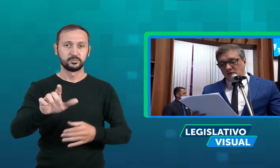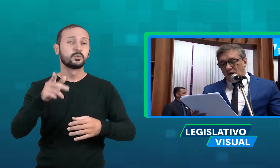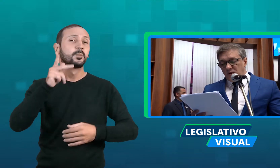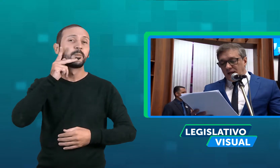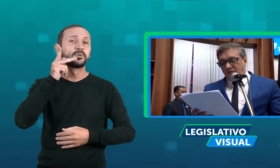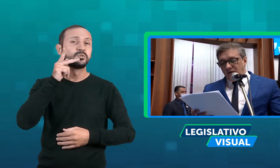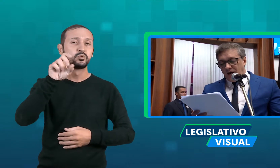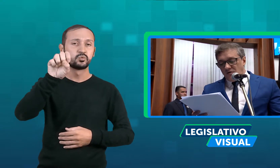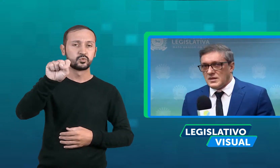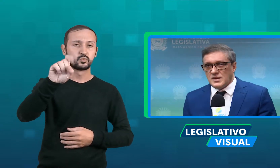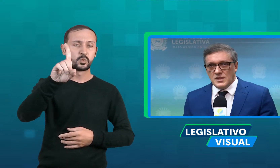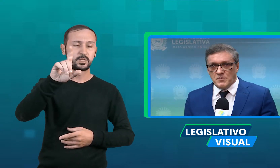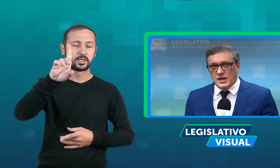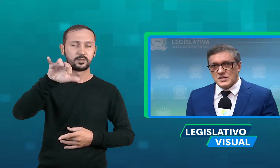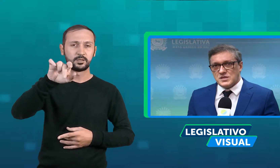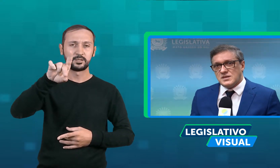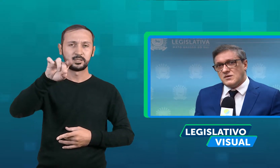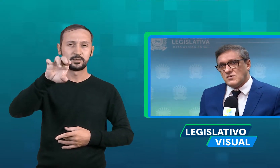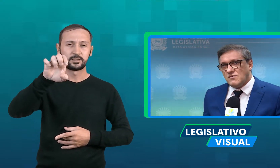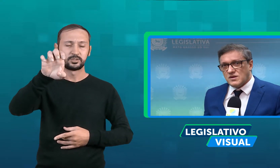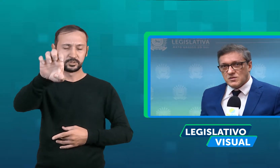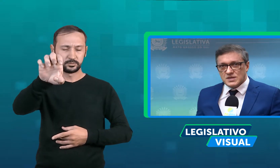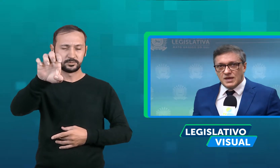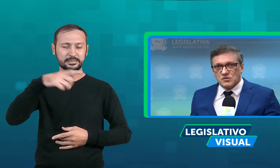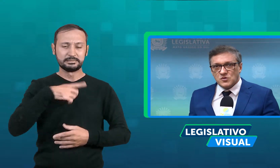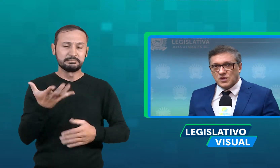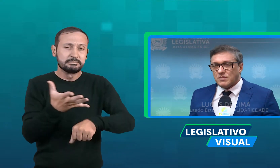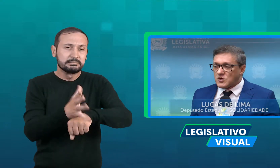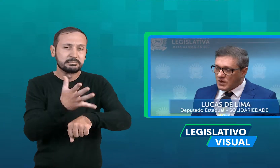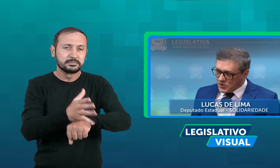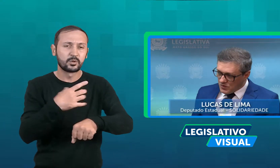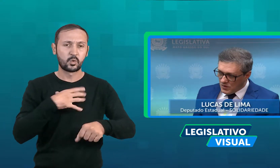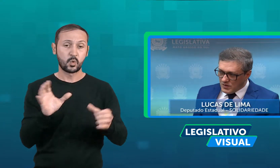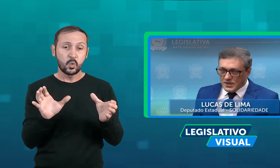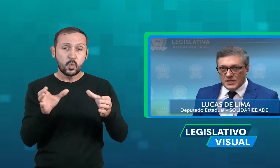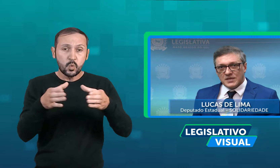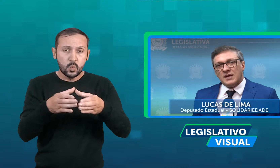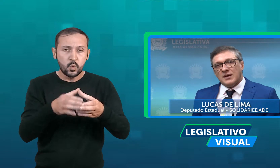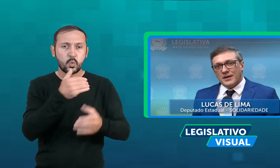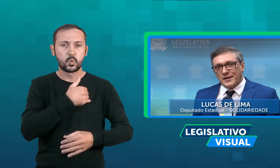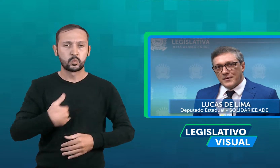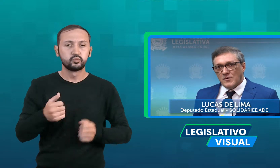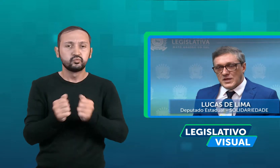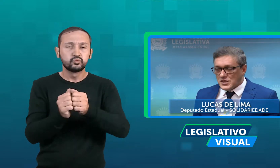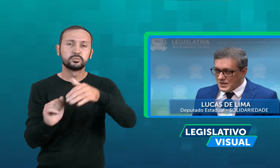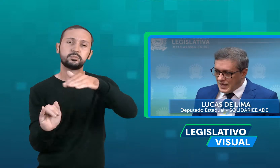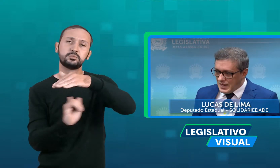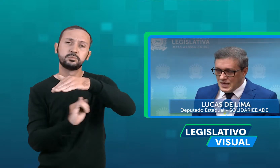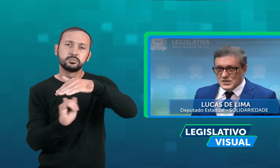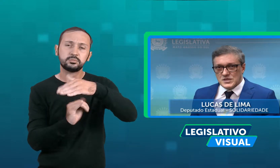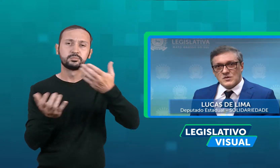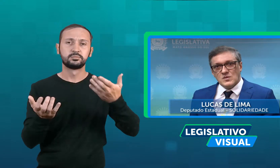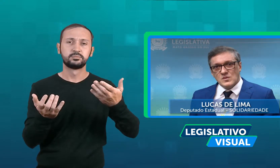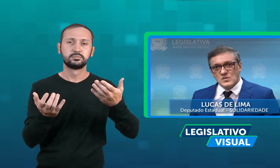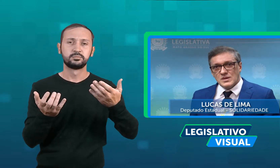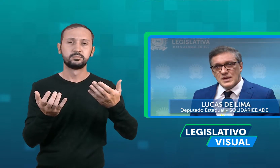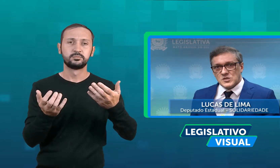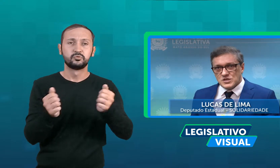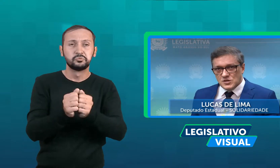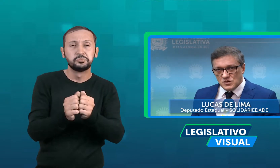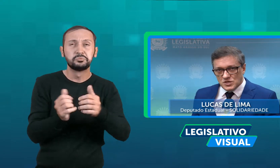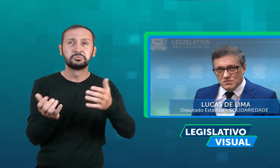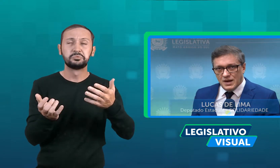autor do projeto de lei. Na prática, o governo do estado, juntamente com as ONGs, com entidades,